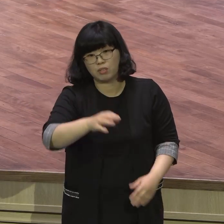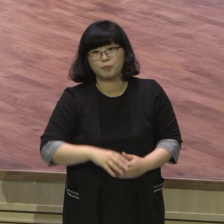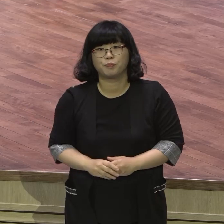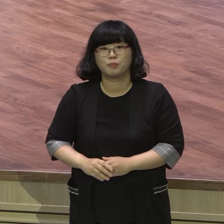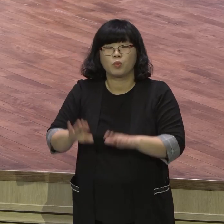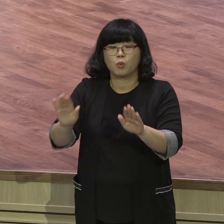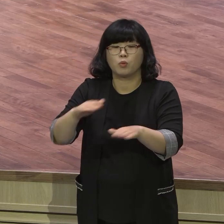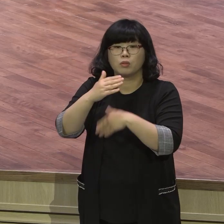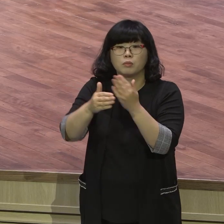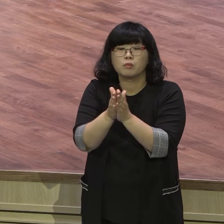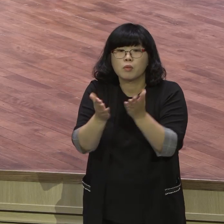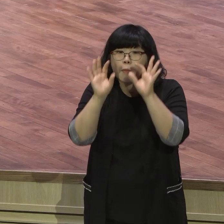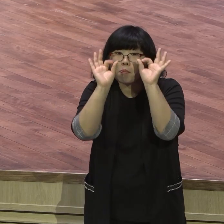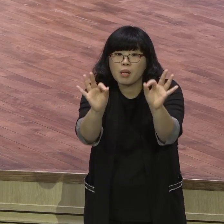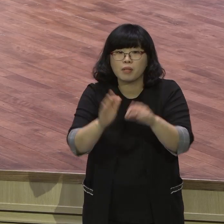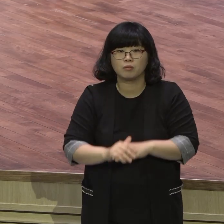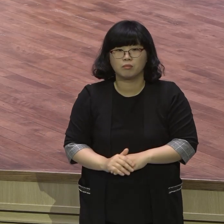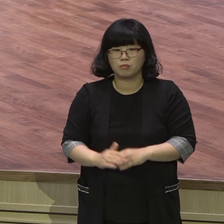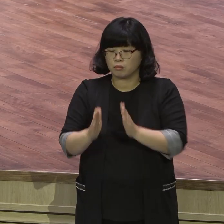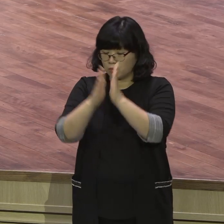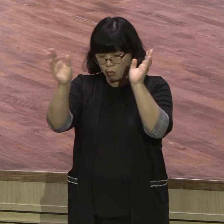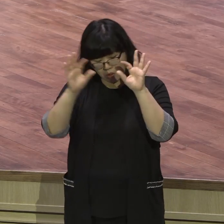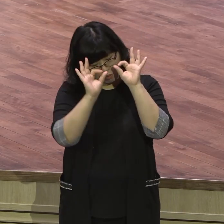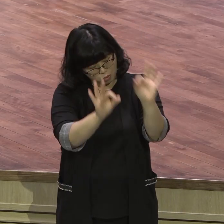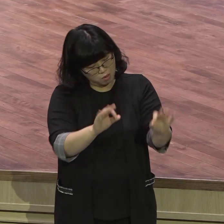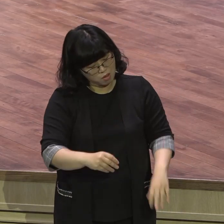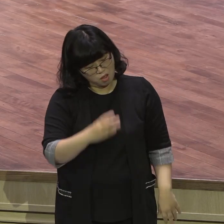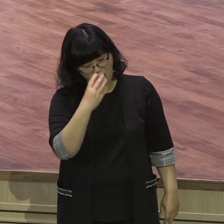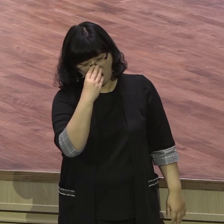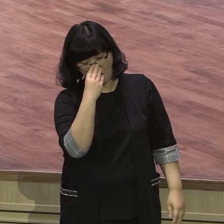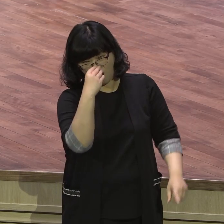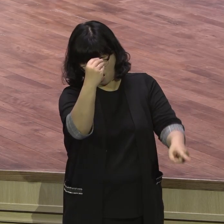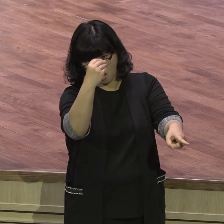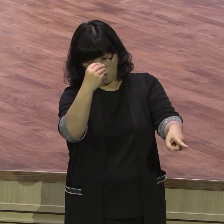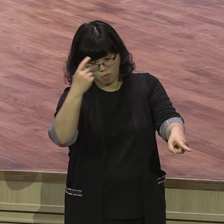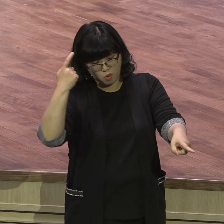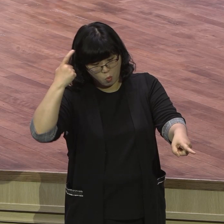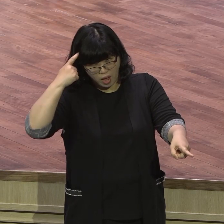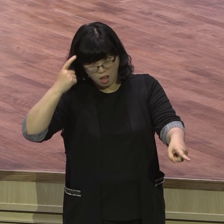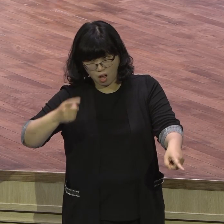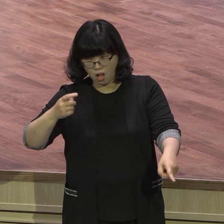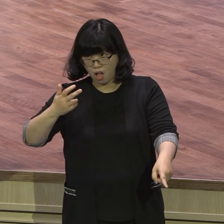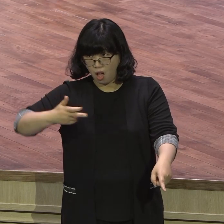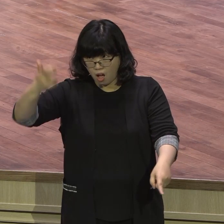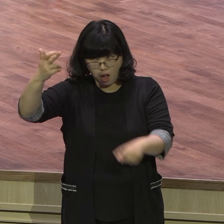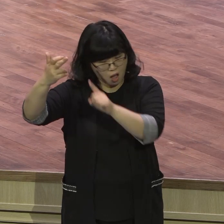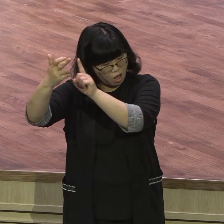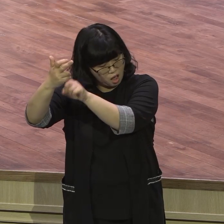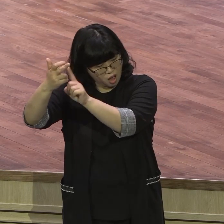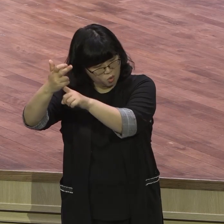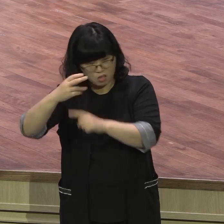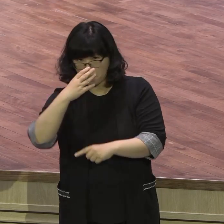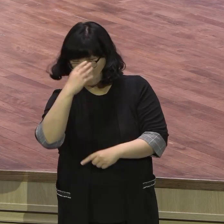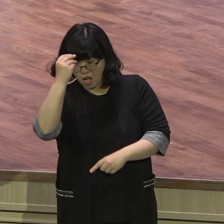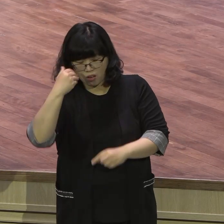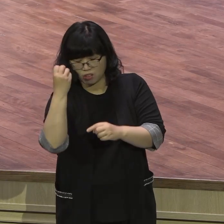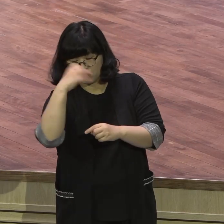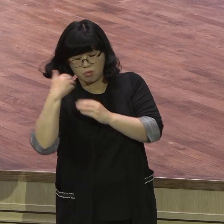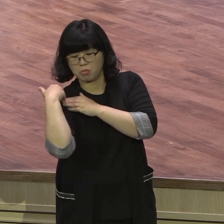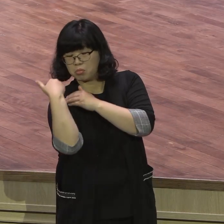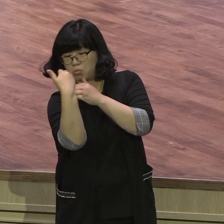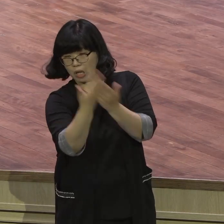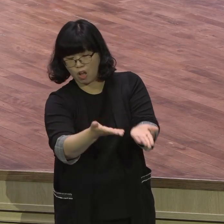본 적 백성이 방자하니 이는 아론이 그들을 방자하게 하여 원수에게 조롱거리가 되게 하였습니다.